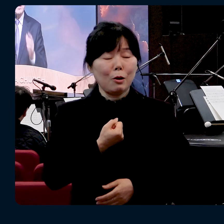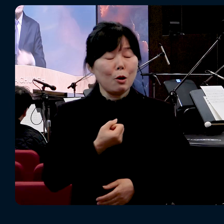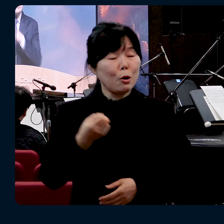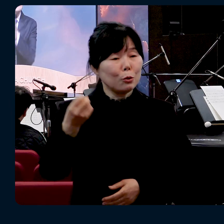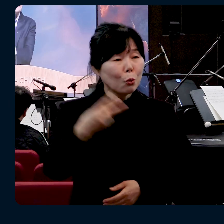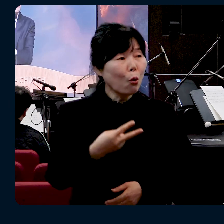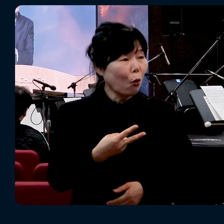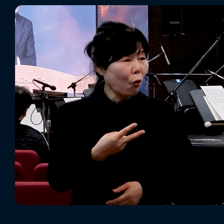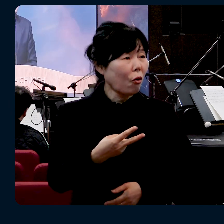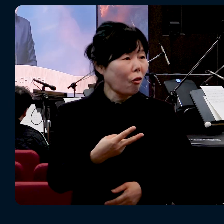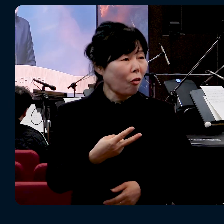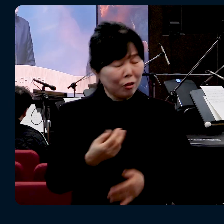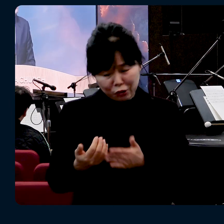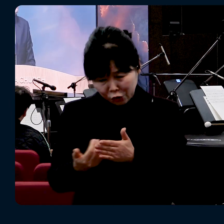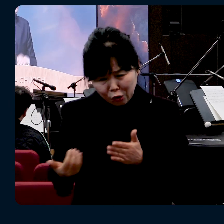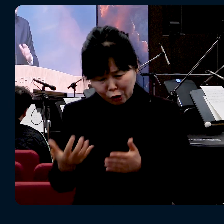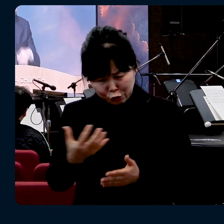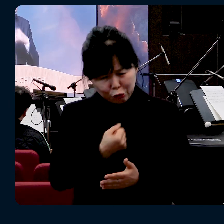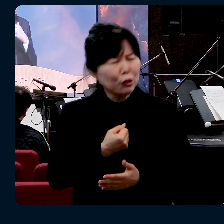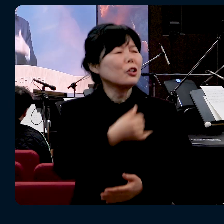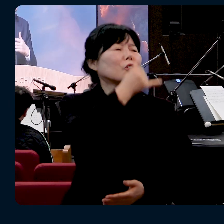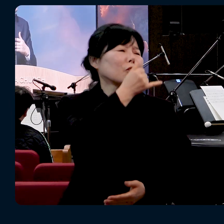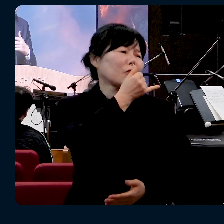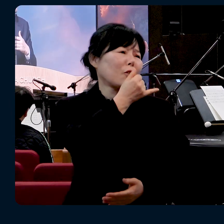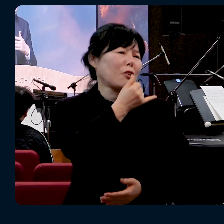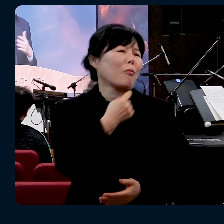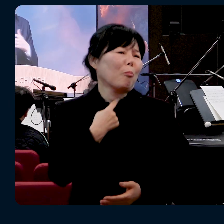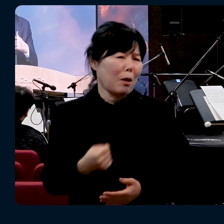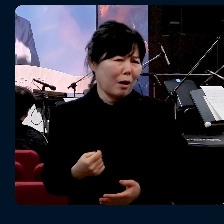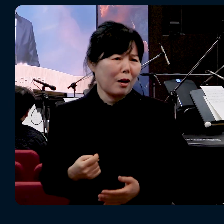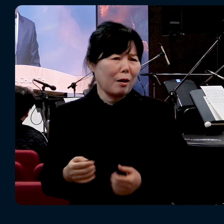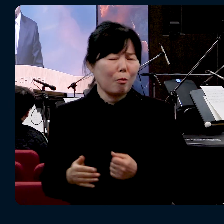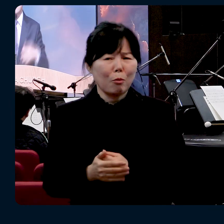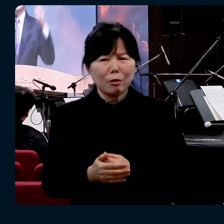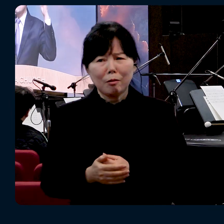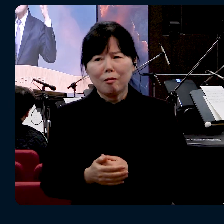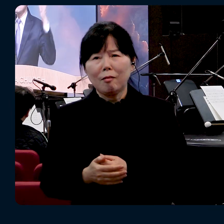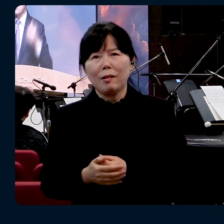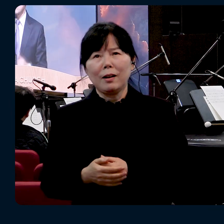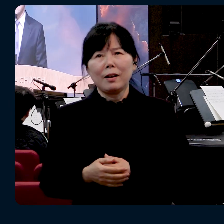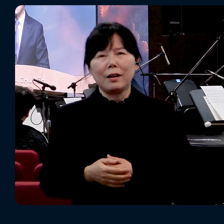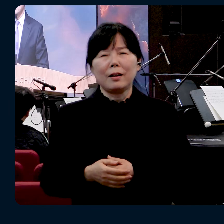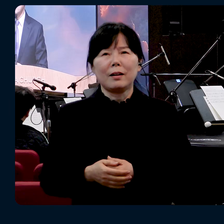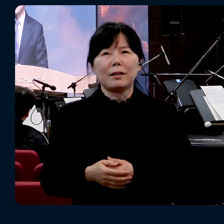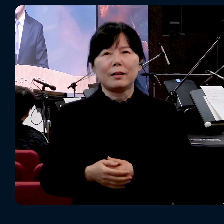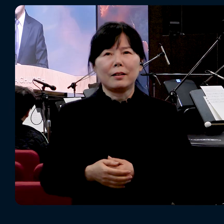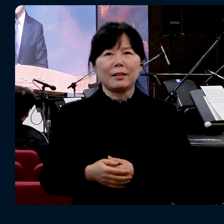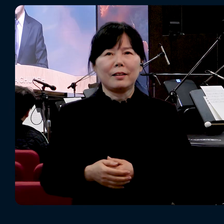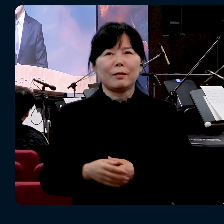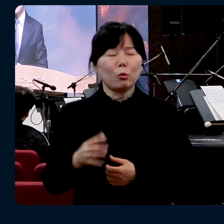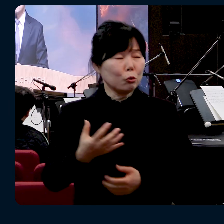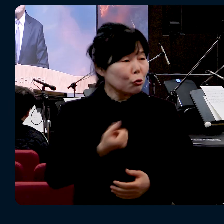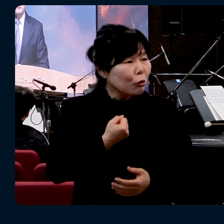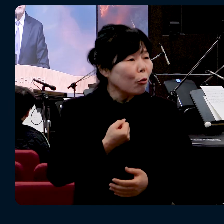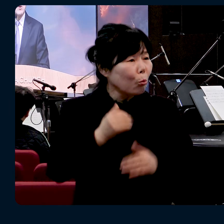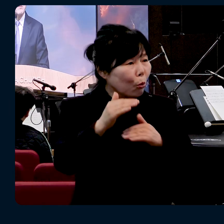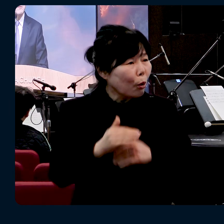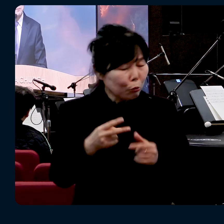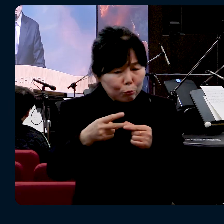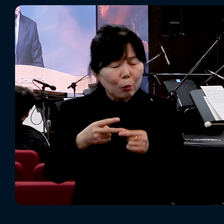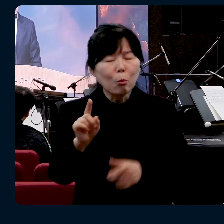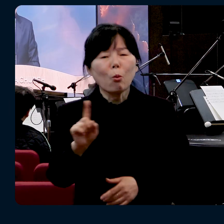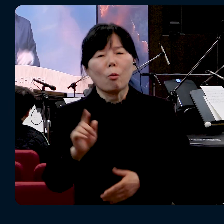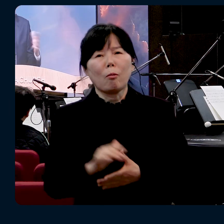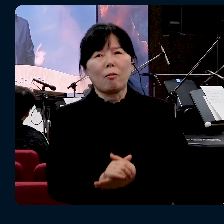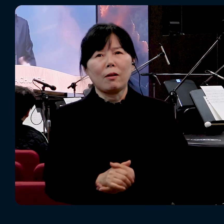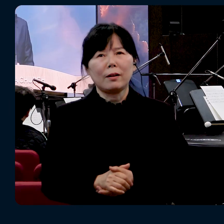그런데 그 충격은요, 사실 그 전에 그 땅에 또 한 번 받던 충격과 연결돼서 정말 더 충격적이었어요. 그 전에 먼저 받은